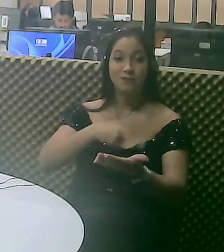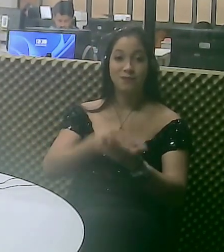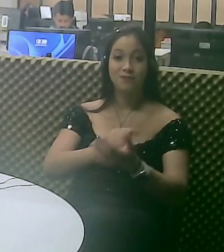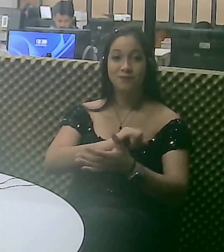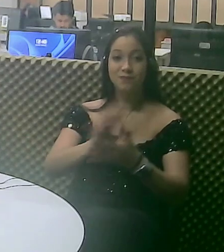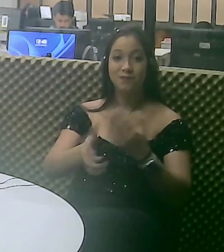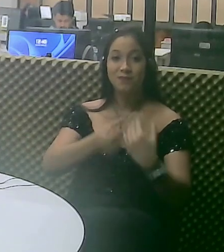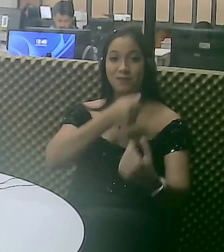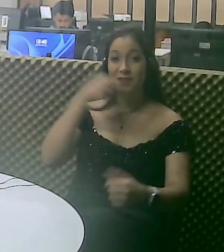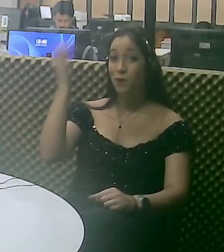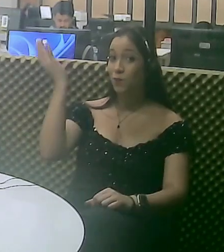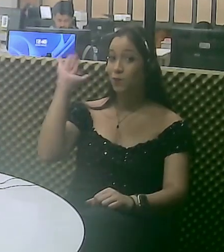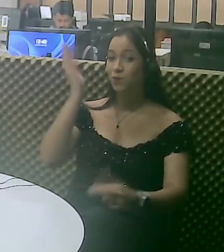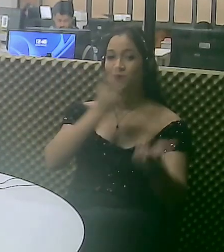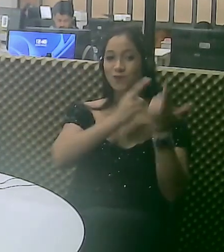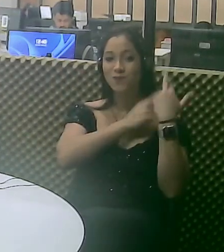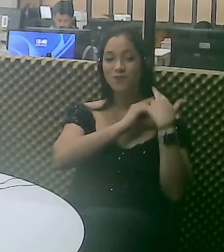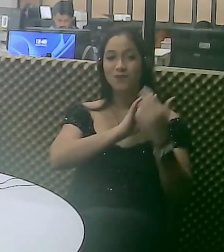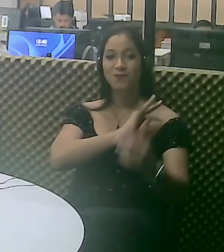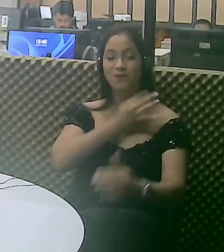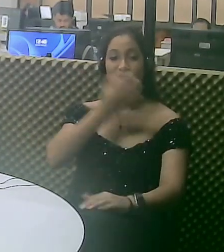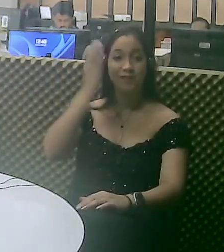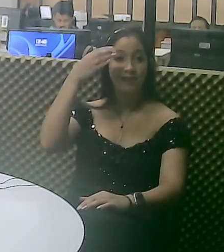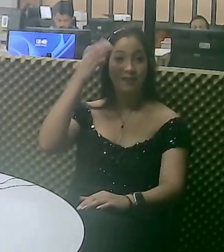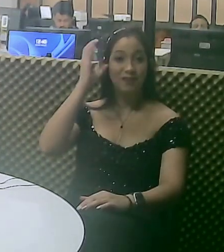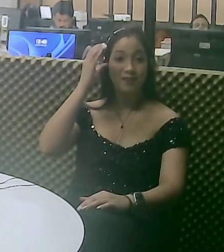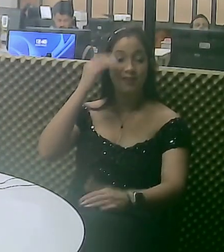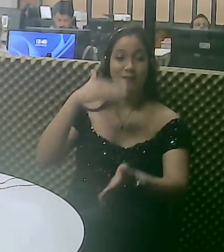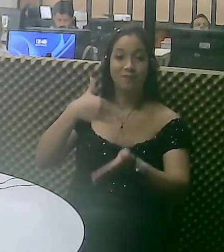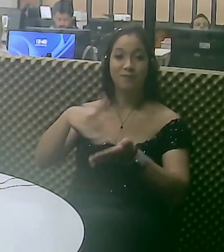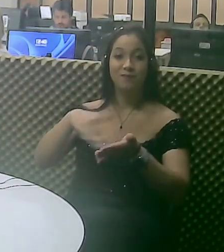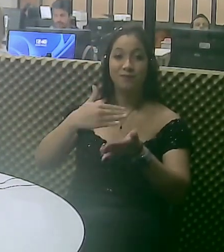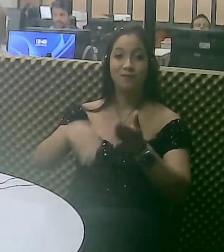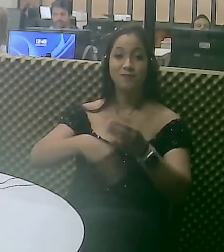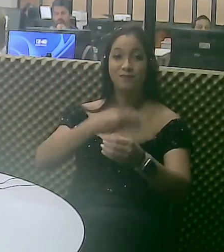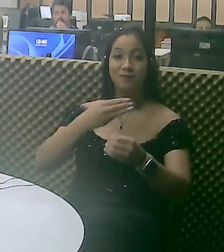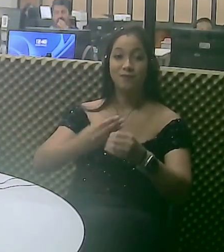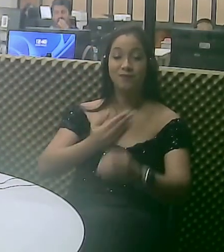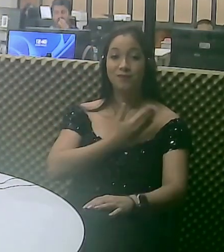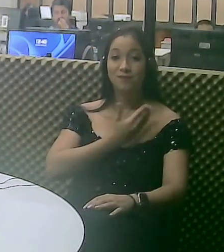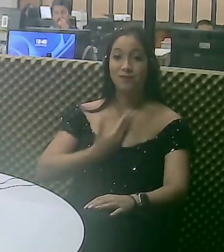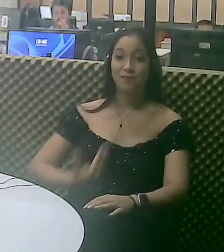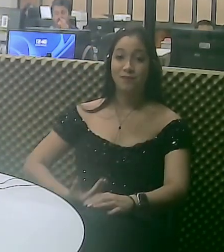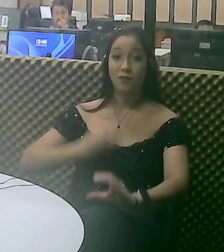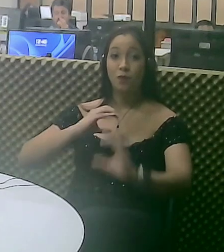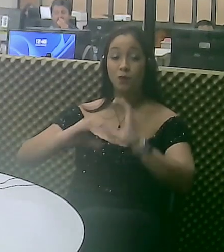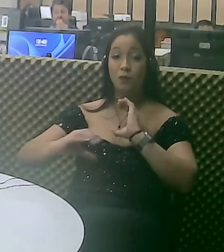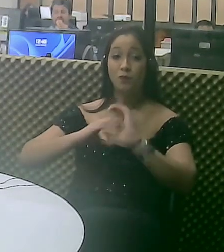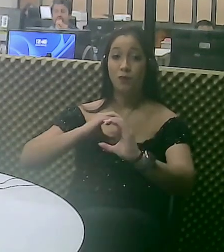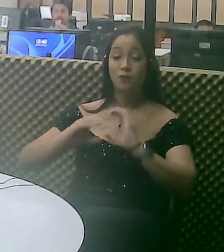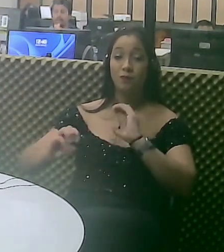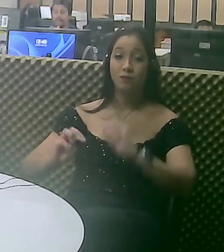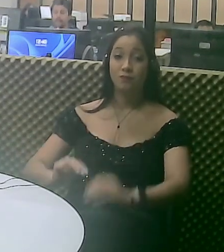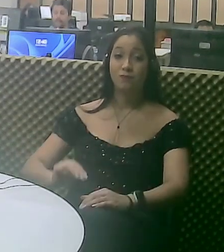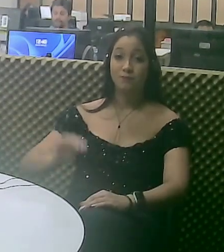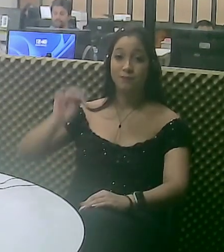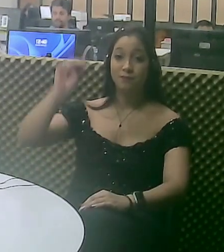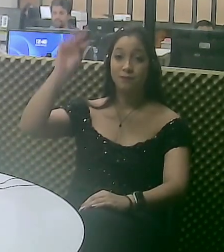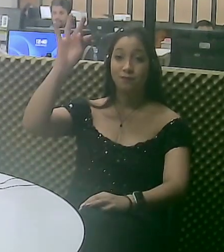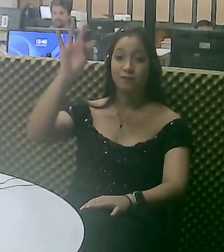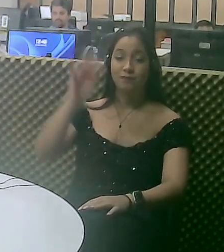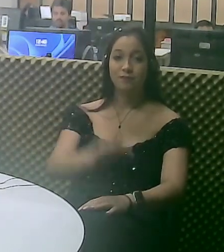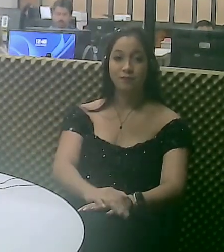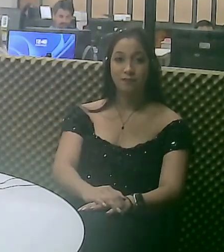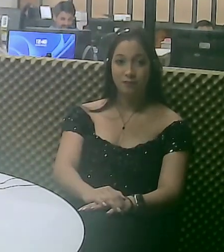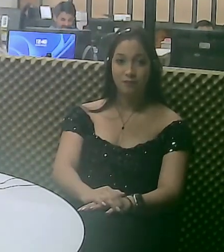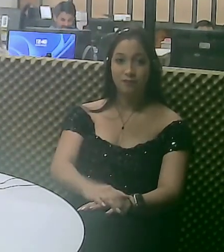Tradução em Libras, Amanda Valentim. Responsável técnico, Cristiano Silva. Secretário Municipal de Governo e Comunicação, Marco